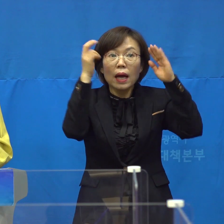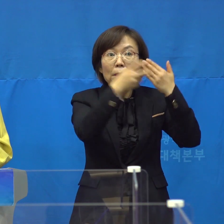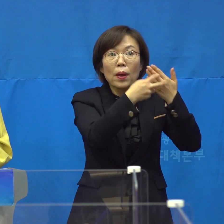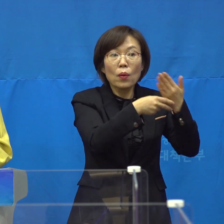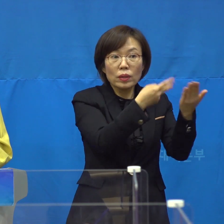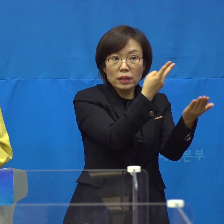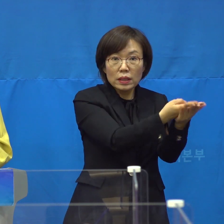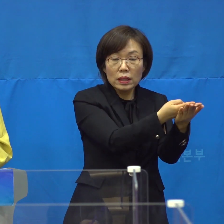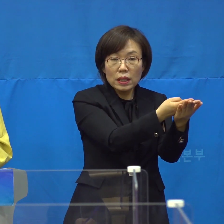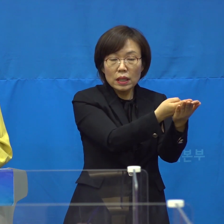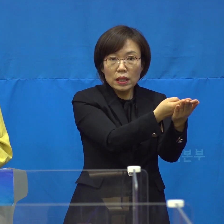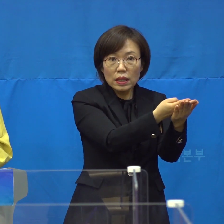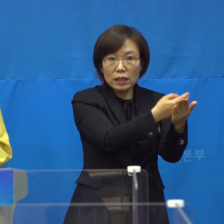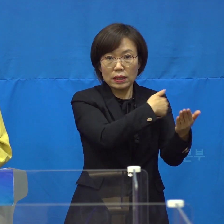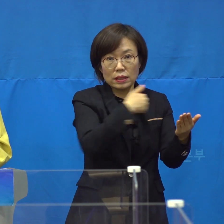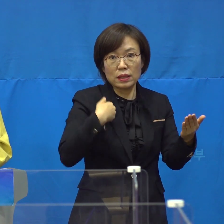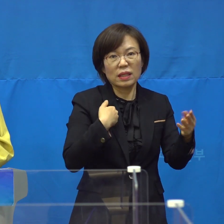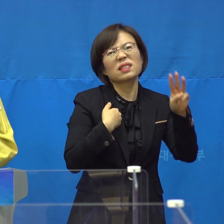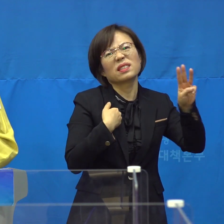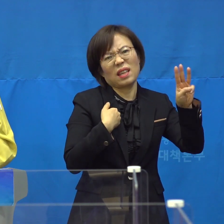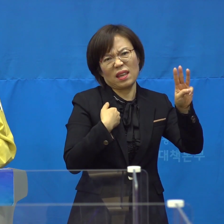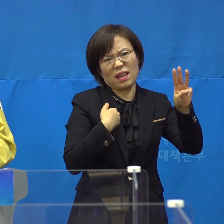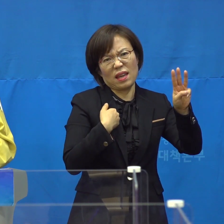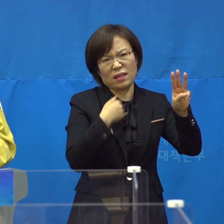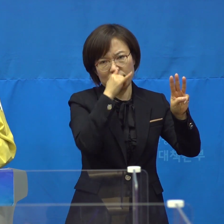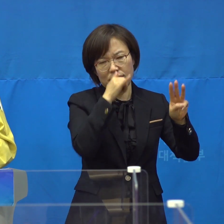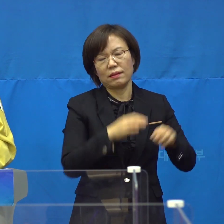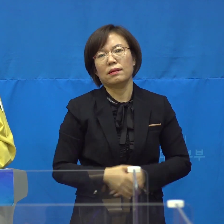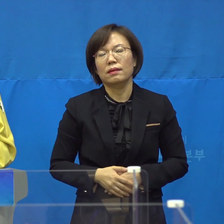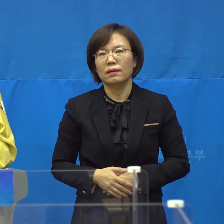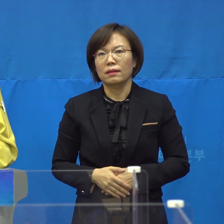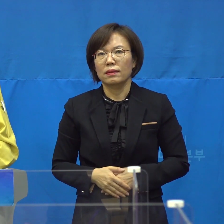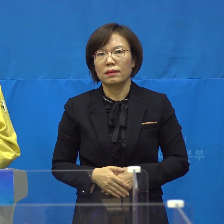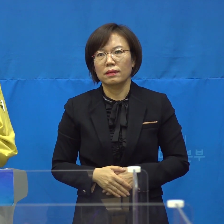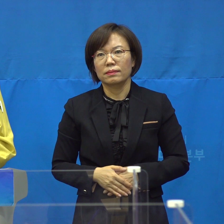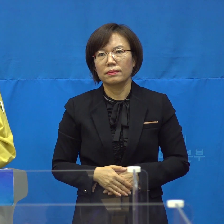울산대학교 병원의 현재 여유병상은 3병상입니다.